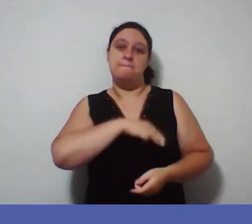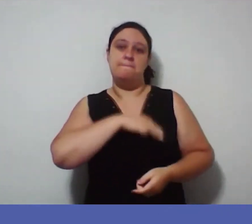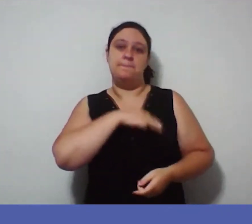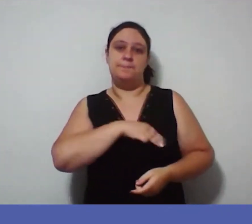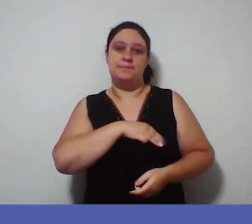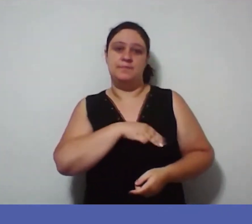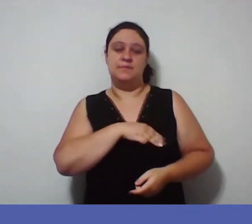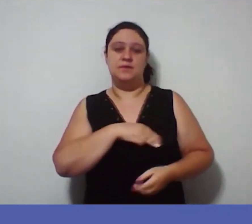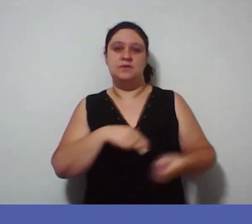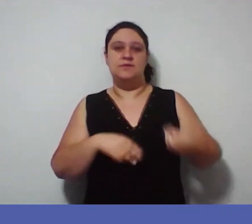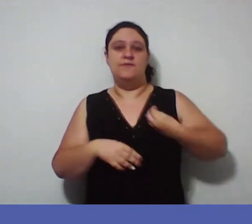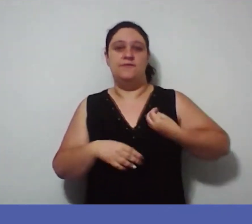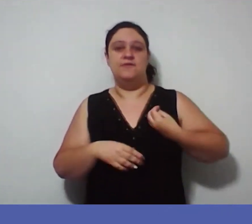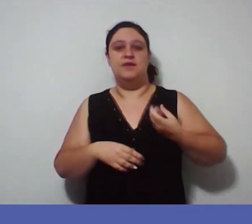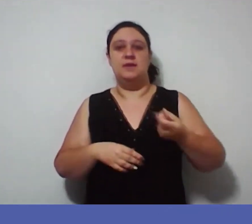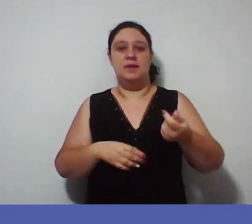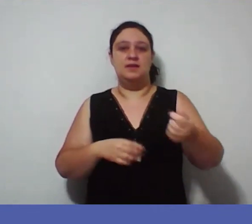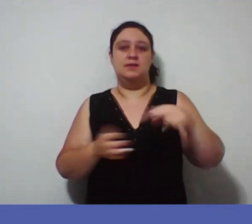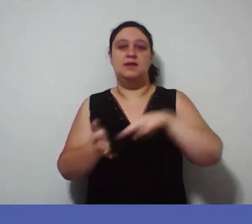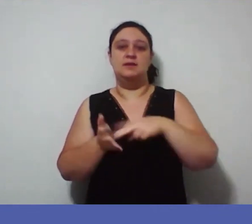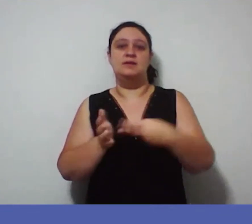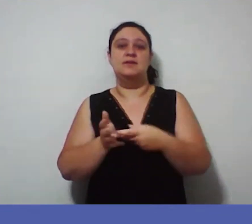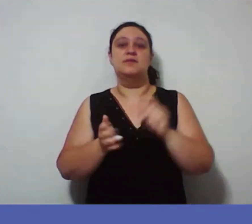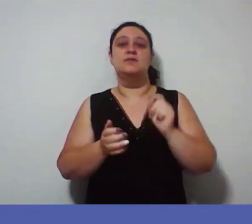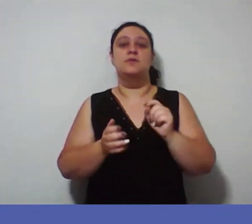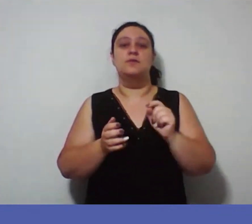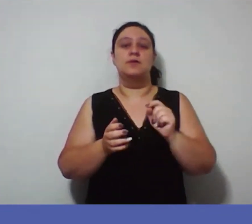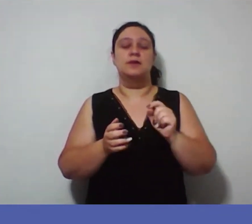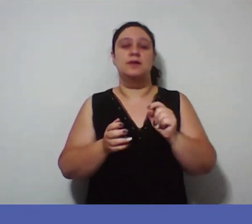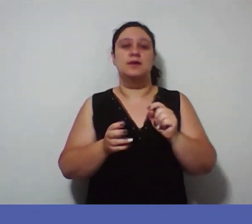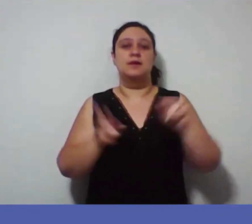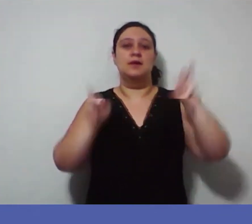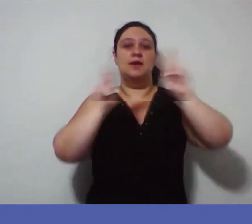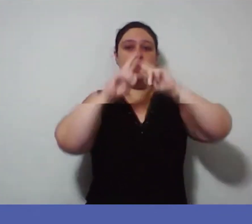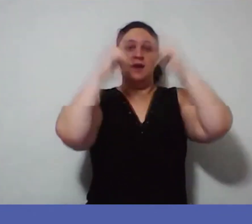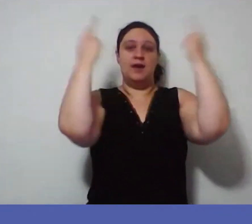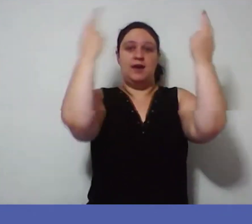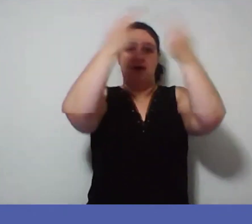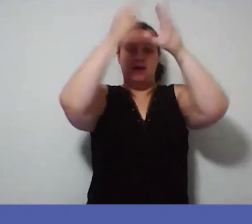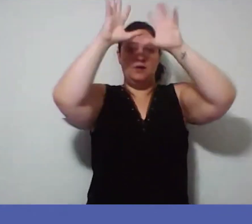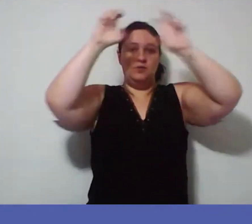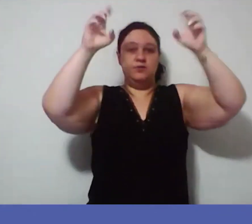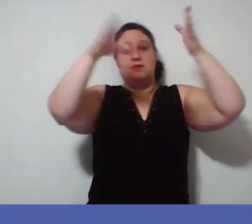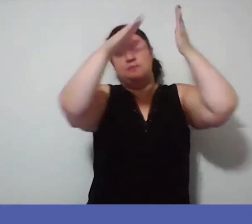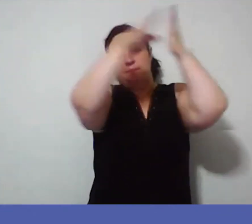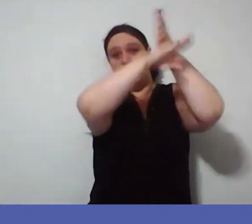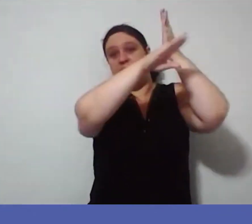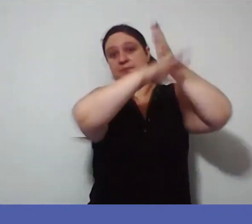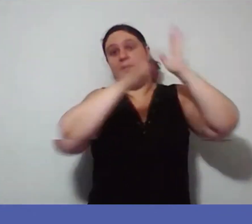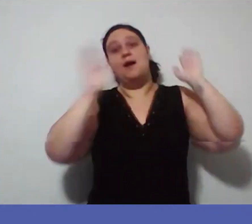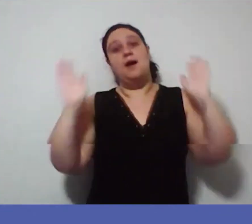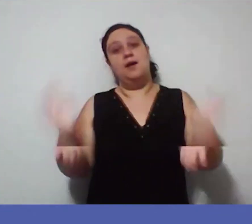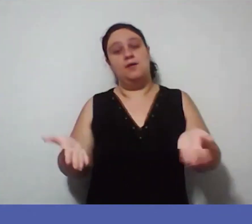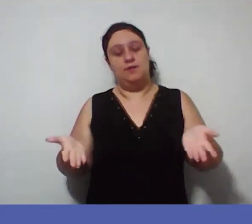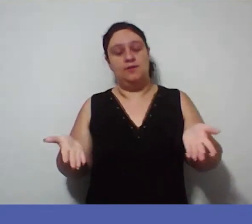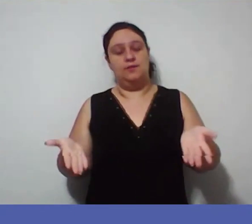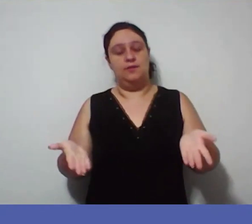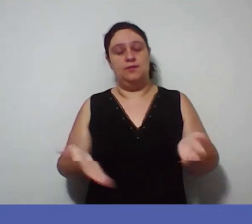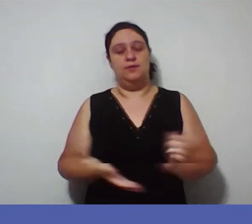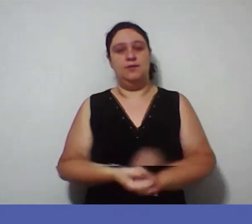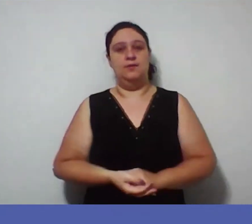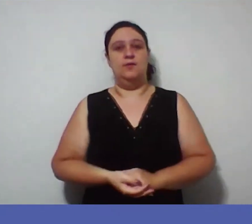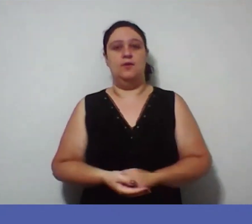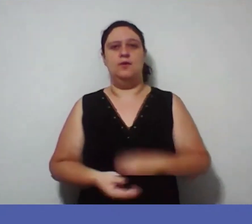é participar da realidade do reino dos céus nesta era, hoje, por meio da